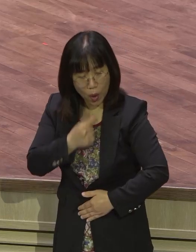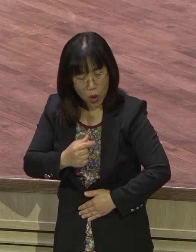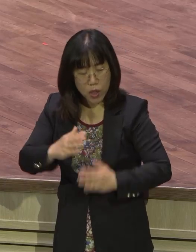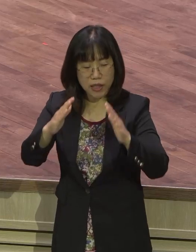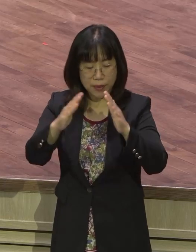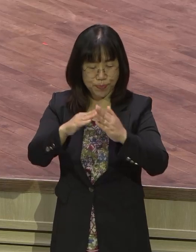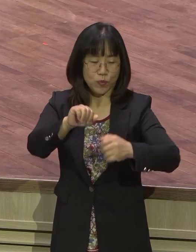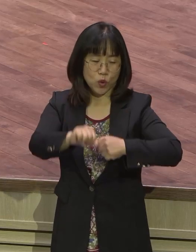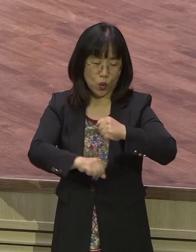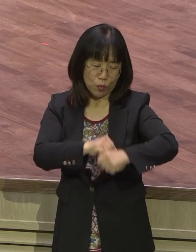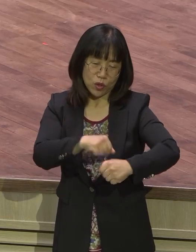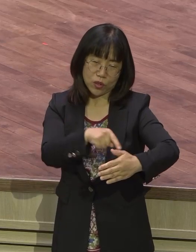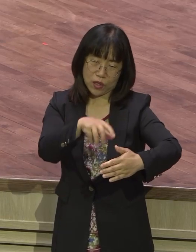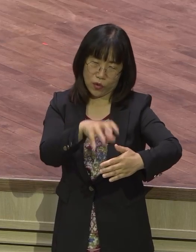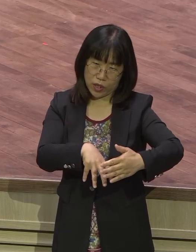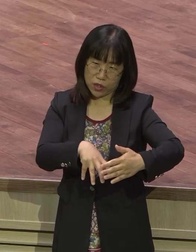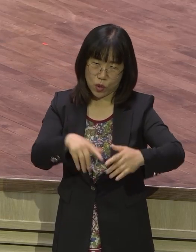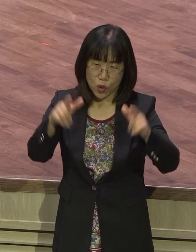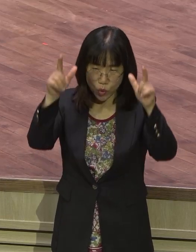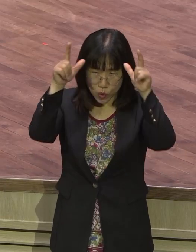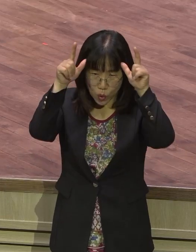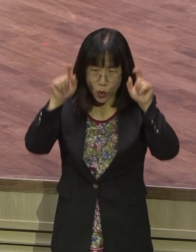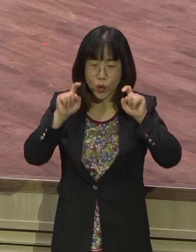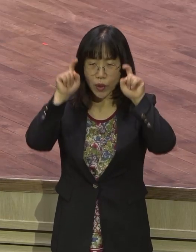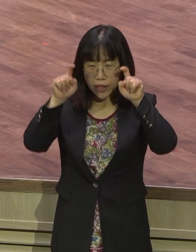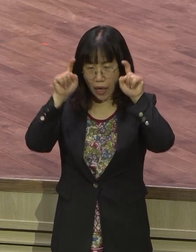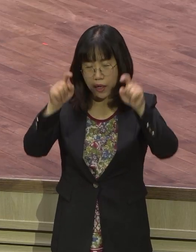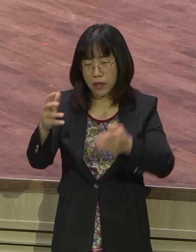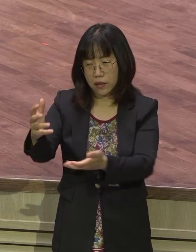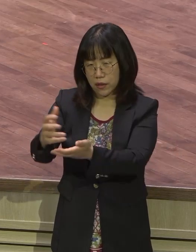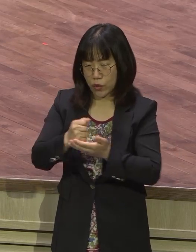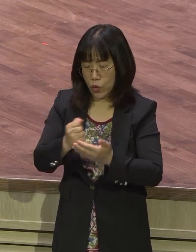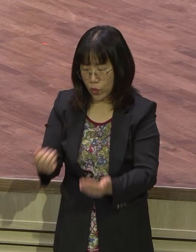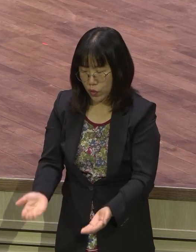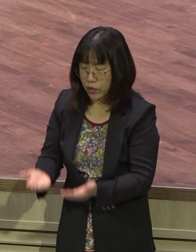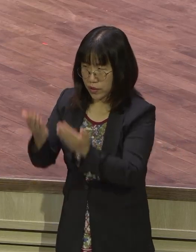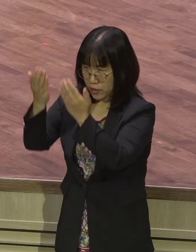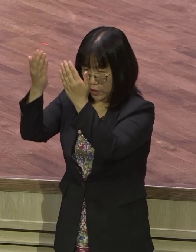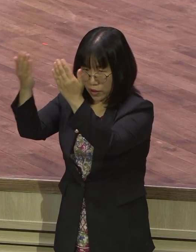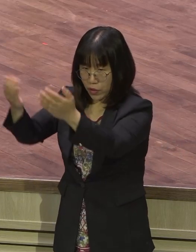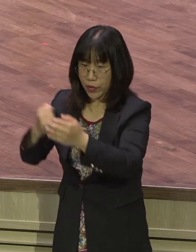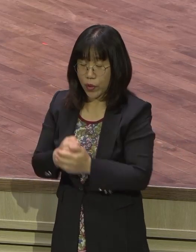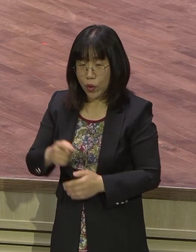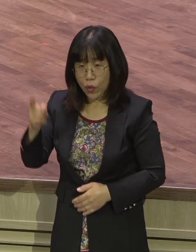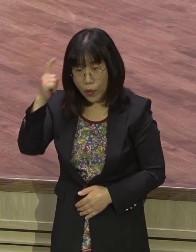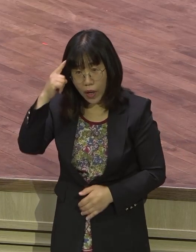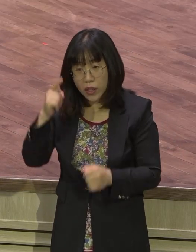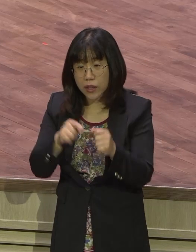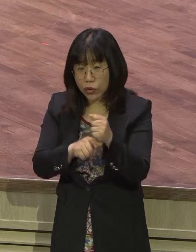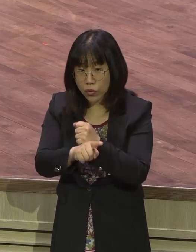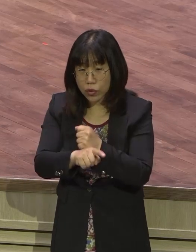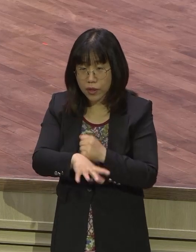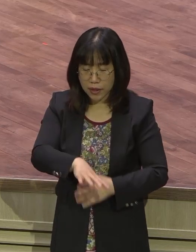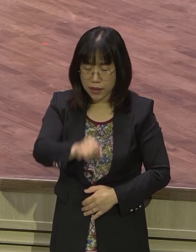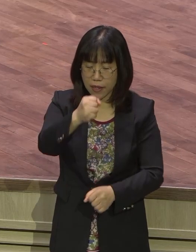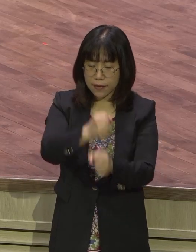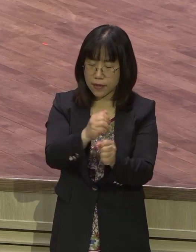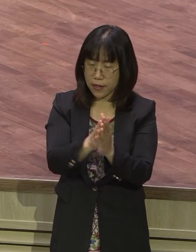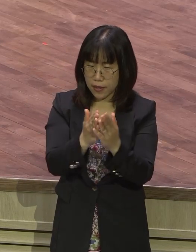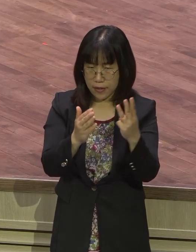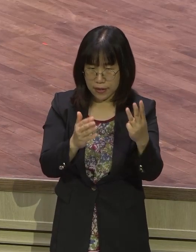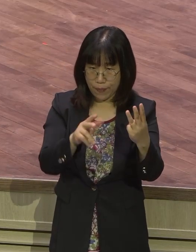소나 양으로 예물을 드릴지리라 그랬어요. 소나 양으로 왜 그러냐 장세기 3장에서